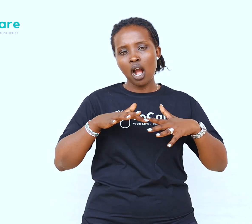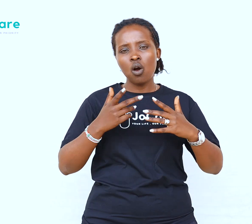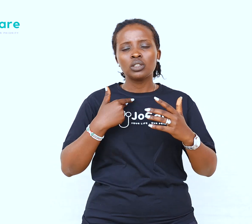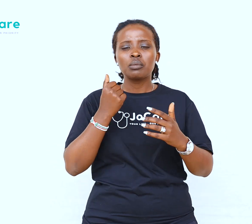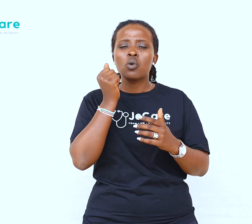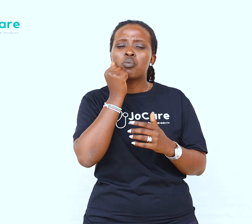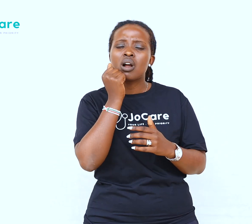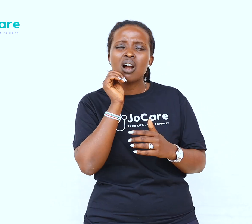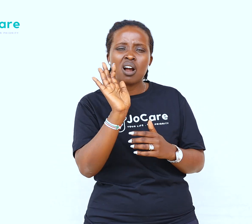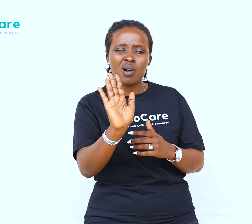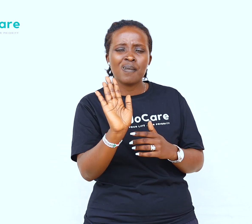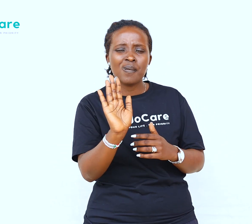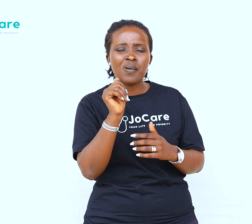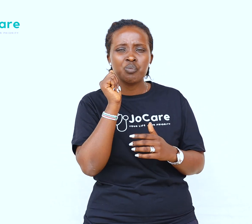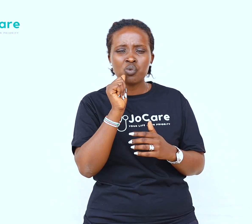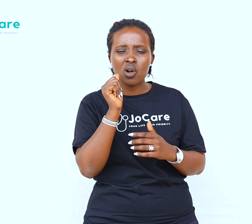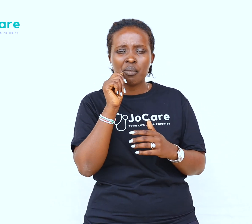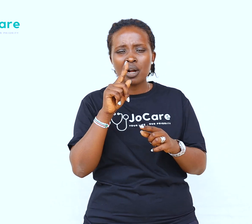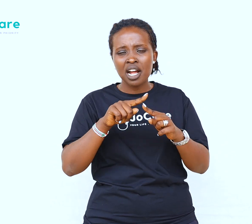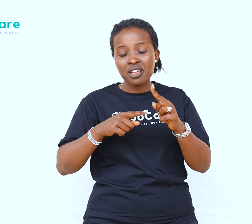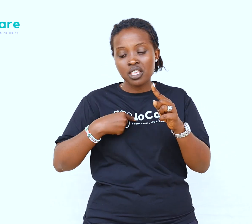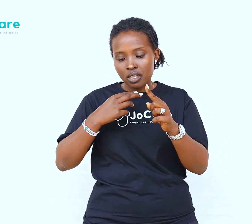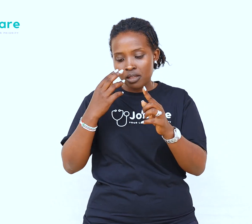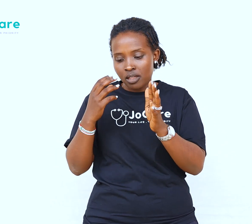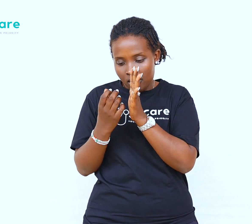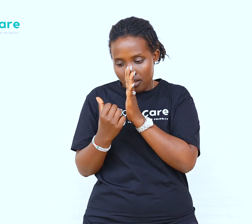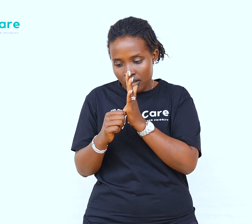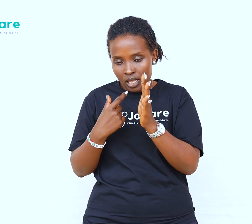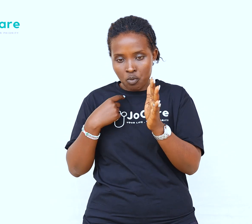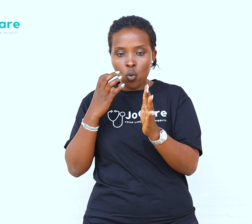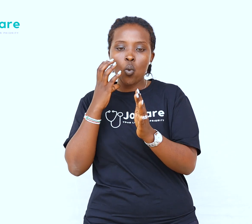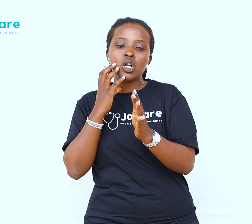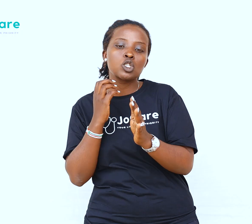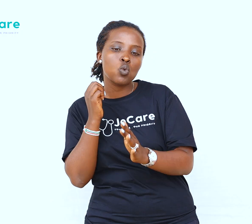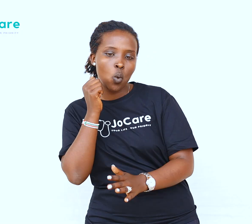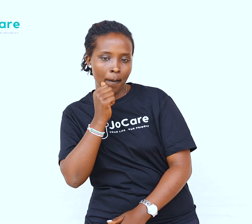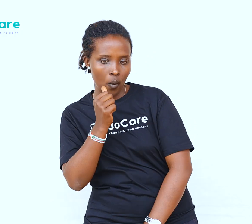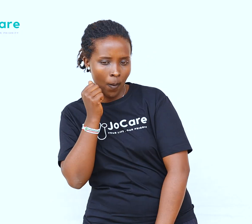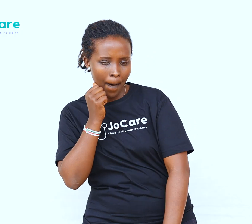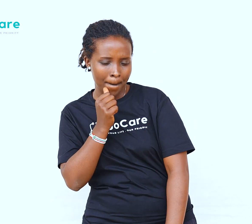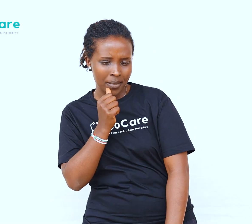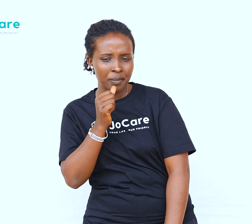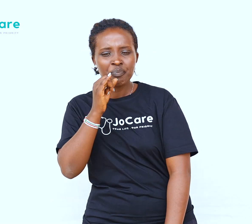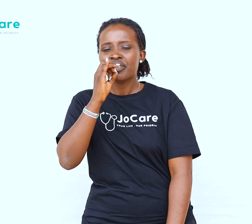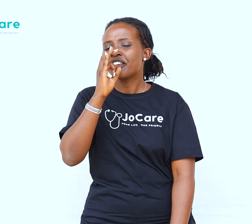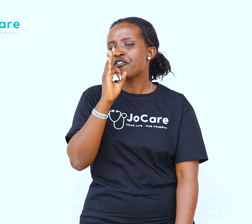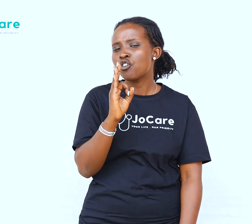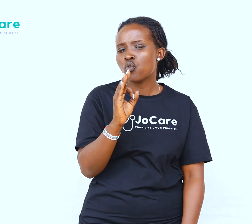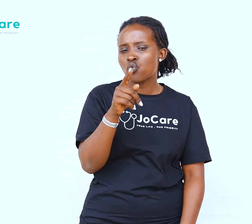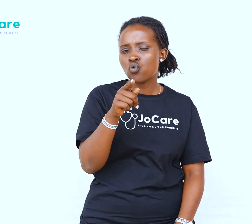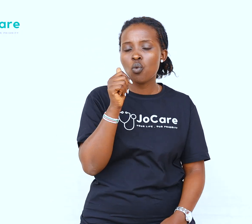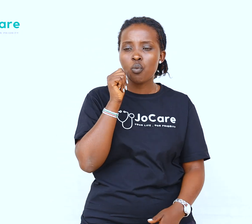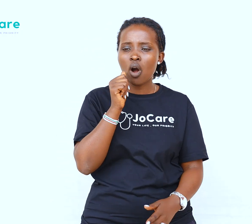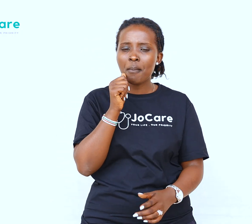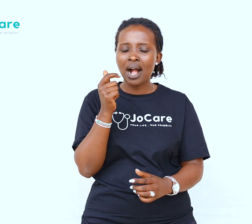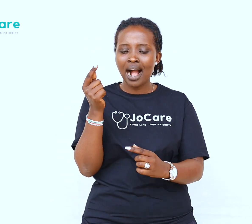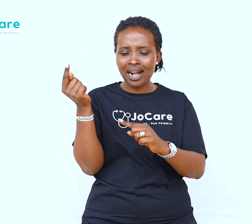imihango ni ibintu biba ku mukobwa. Yego. Ku buryo azana